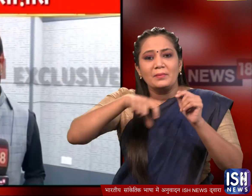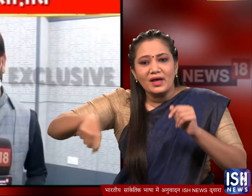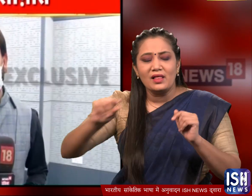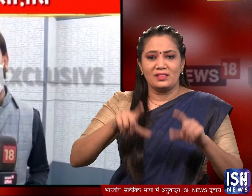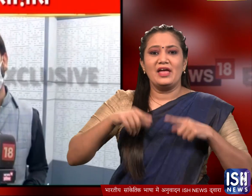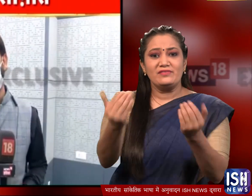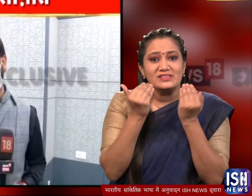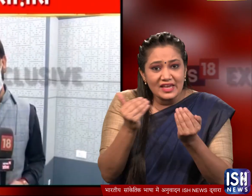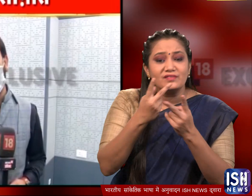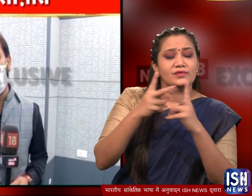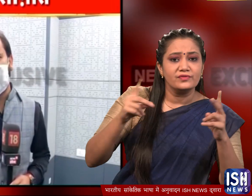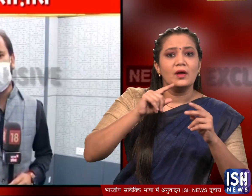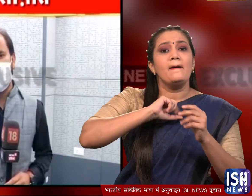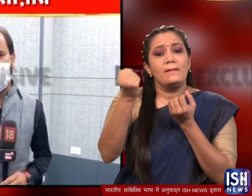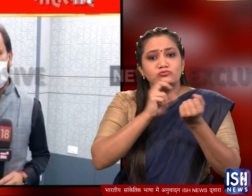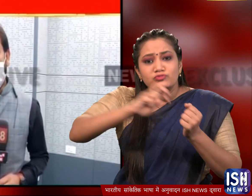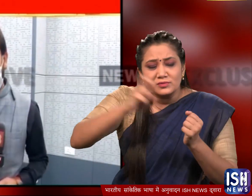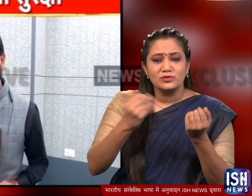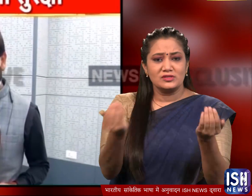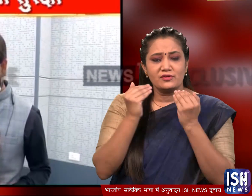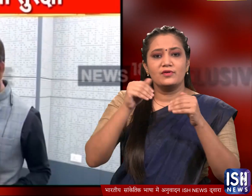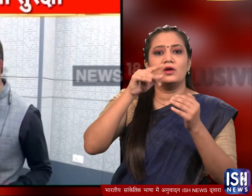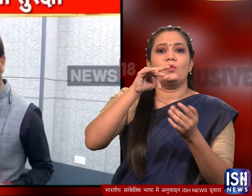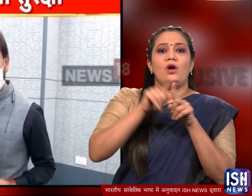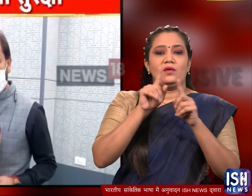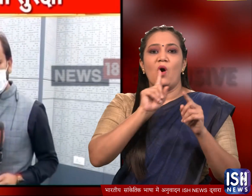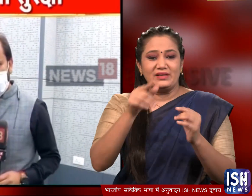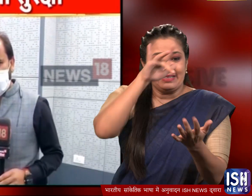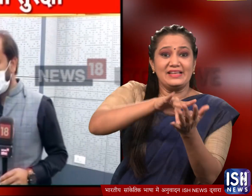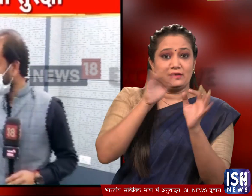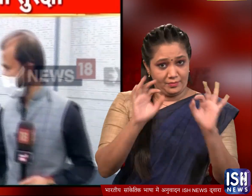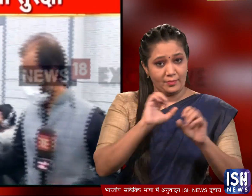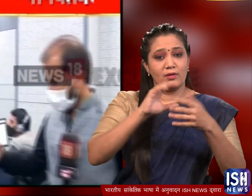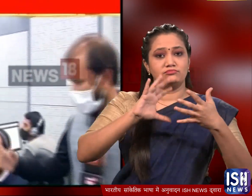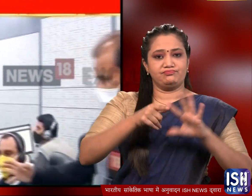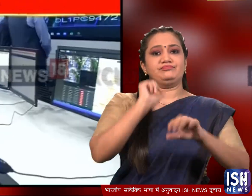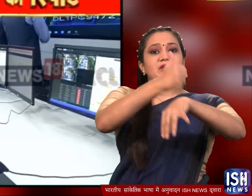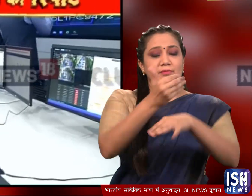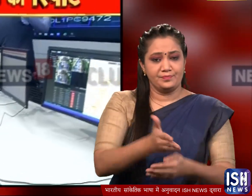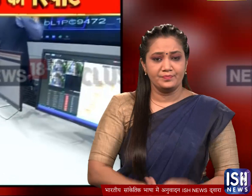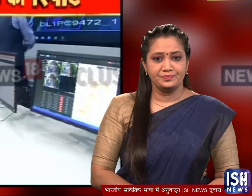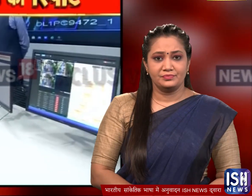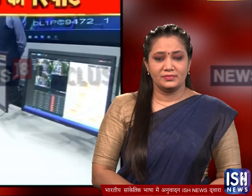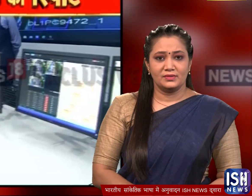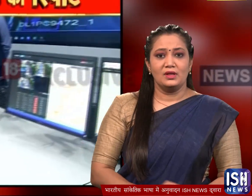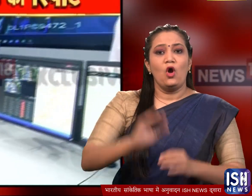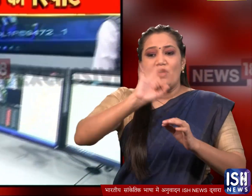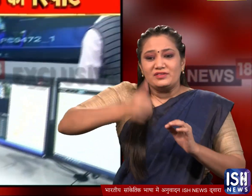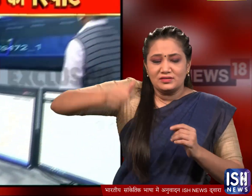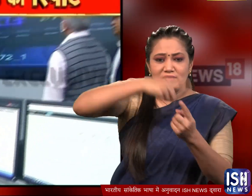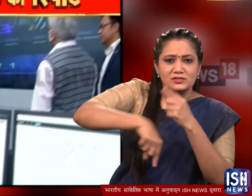ज्यादा सुरक्षित हो, इसको देखते हुए एक कमांडिंग सेंटर बनाया गया है। इसके बाद कमांड सेंटर में